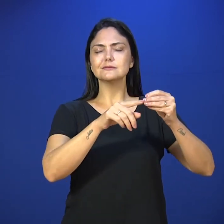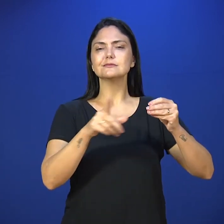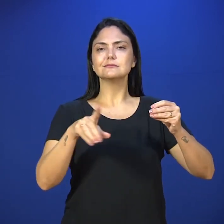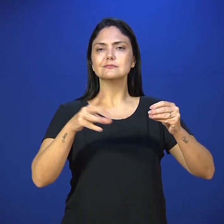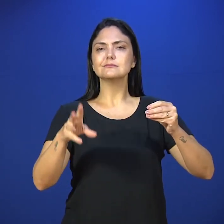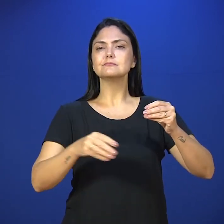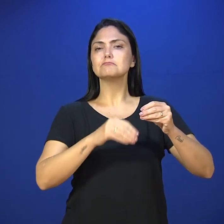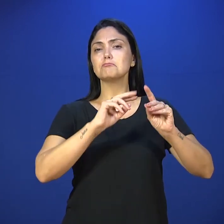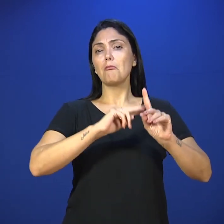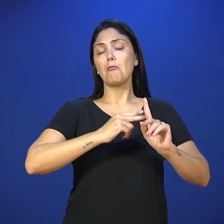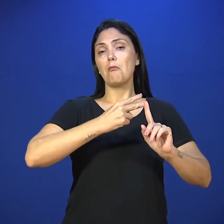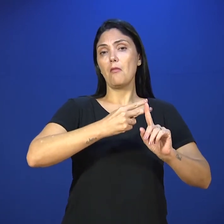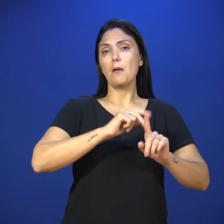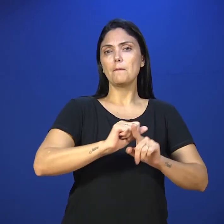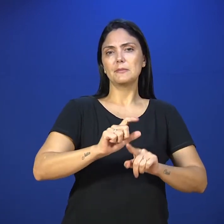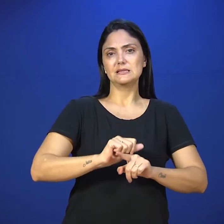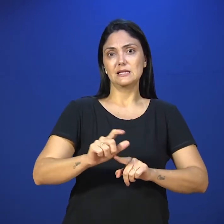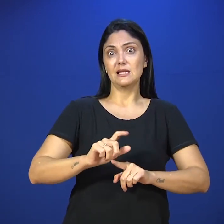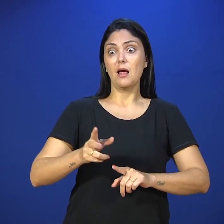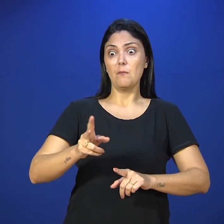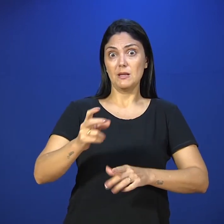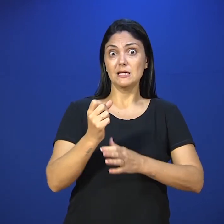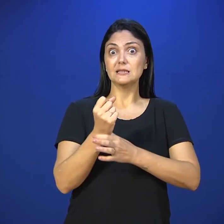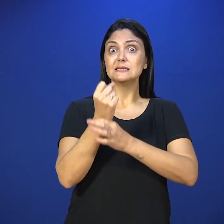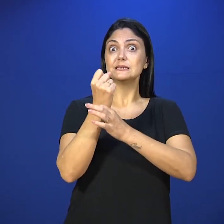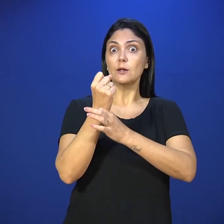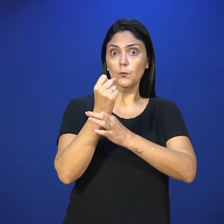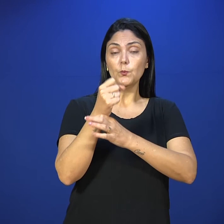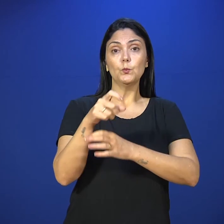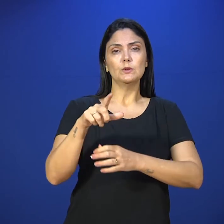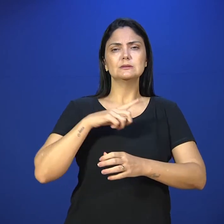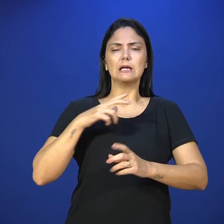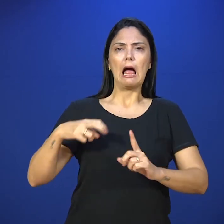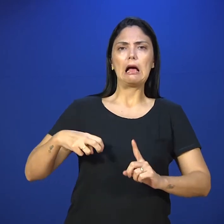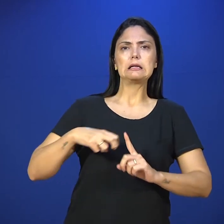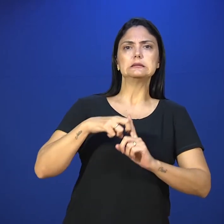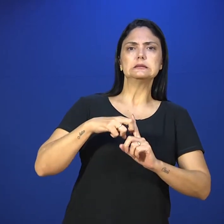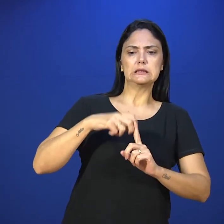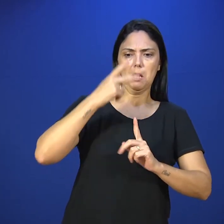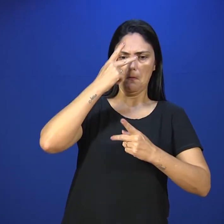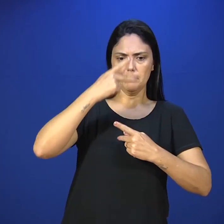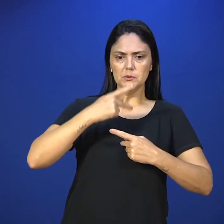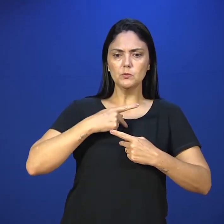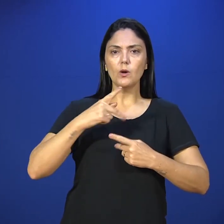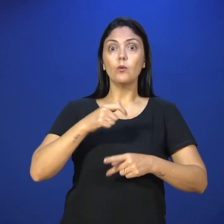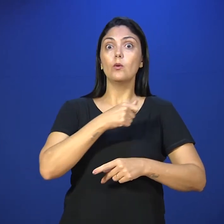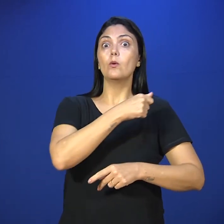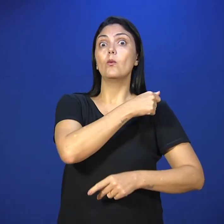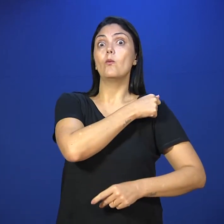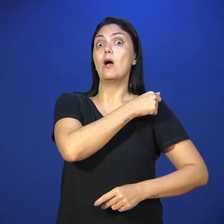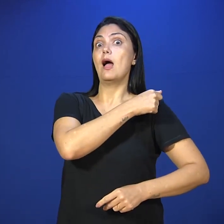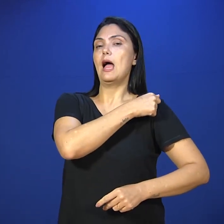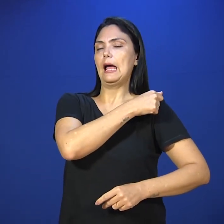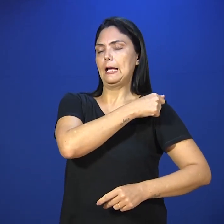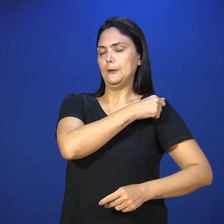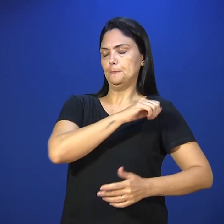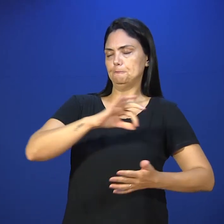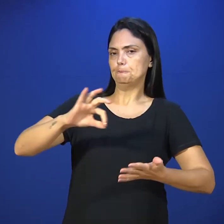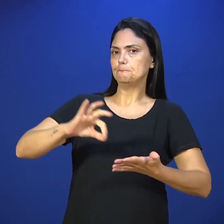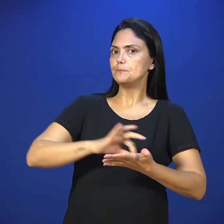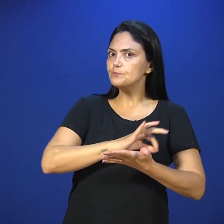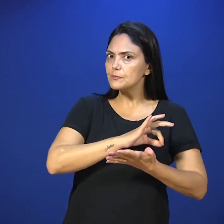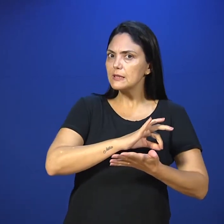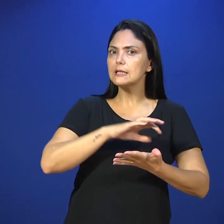mensalidade, mantendo-se o seguro na modalidade acidentes pessoais, aos alunos regularmente matriculados no